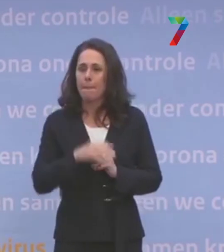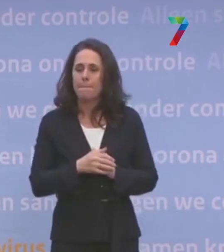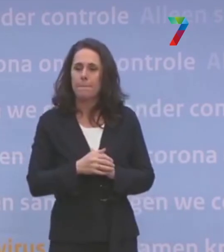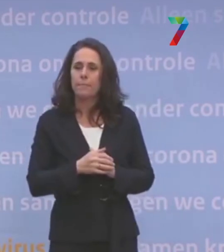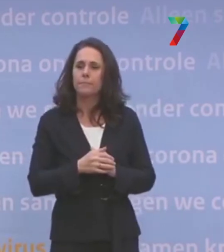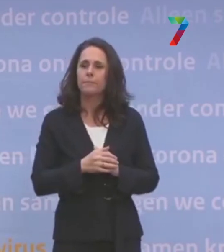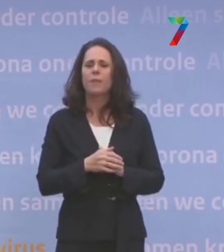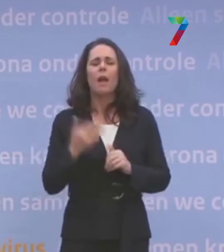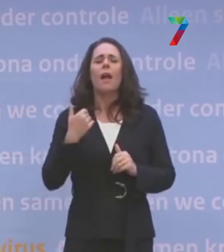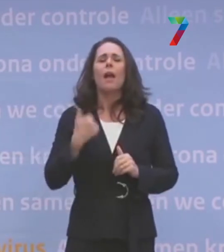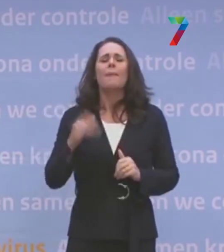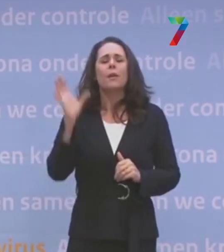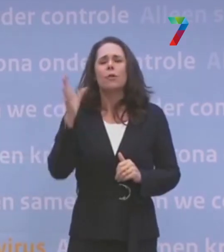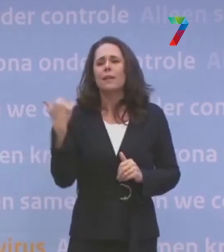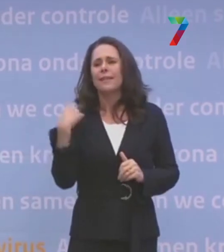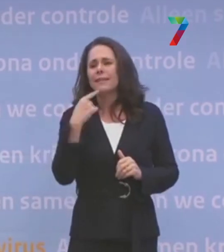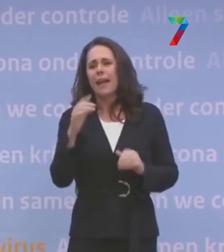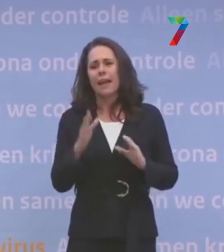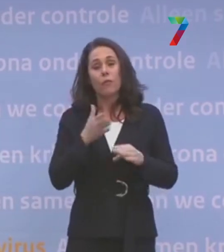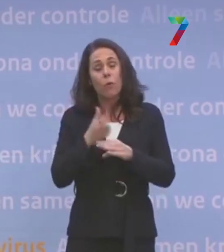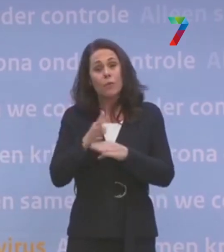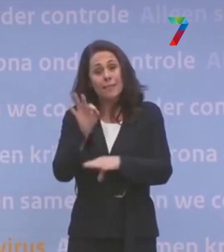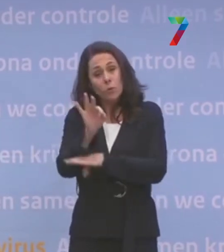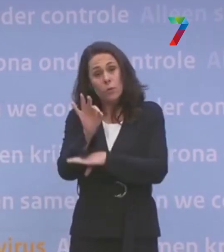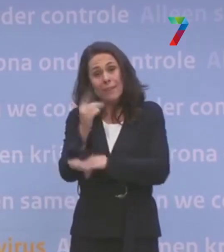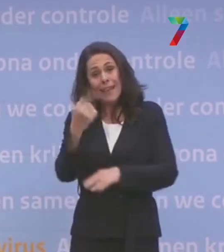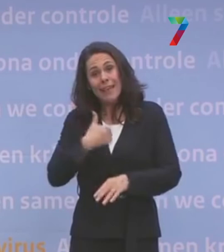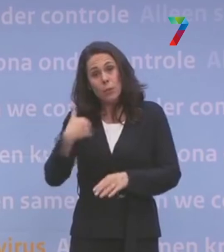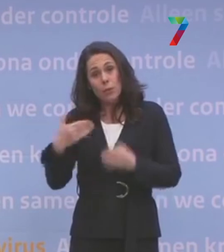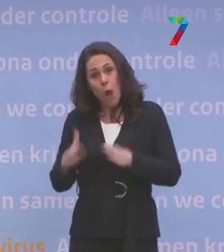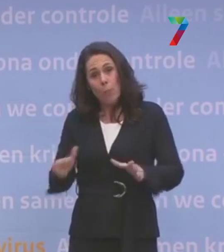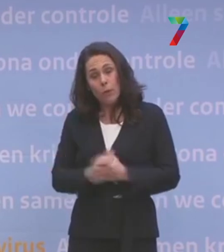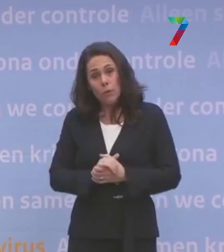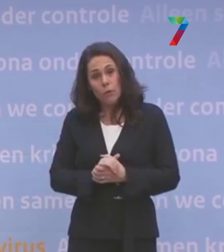Meneer Rutte, u zei dat het voortgezet onderwijs per 1 juni weer open kan,